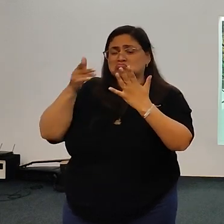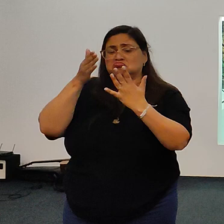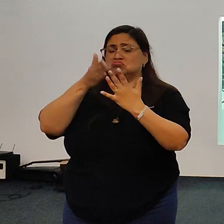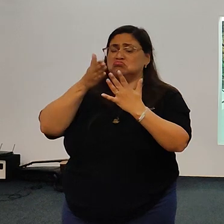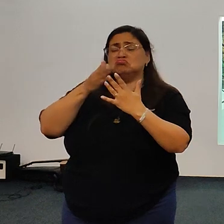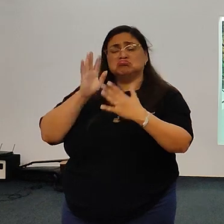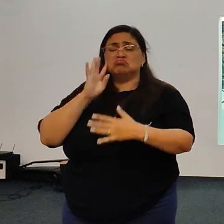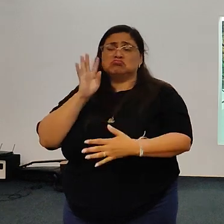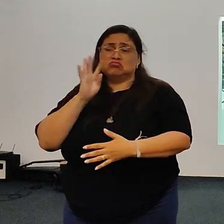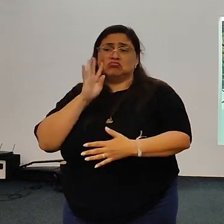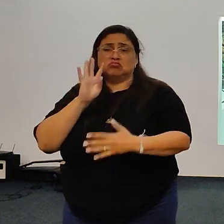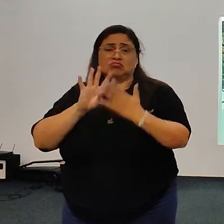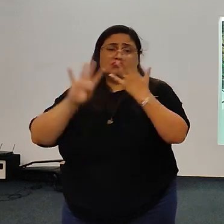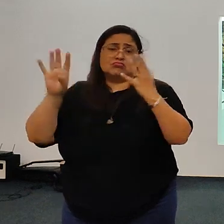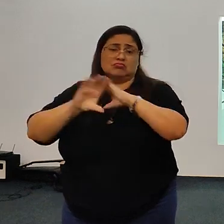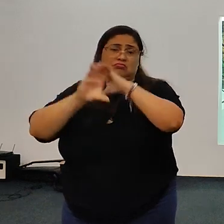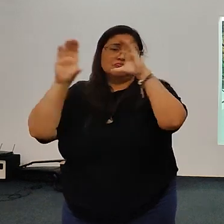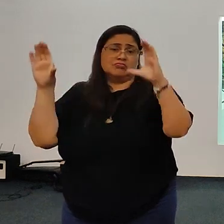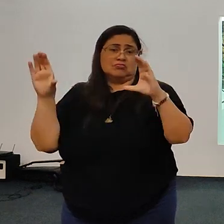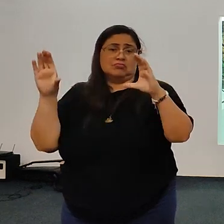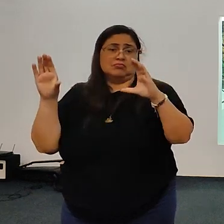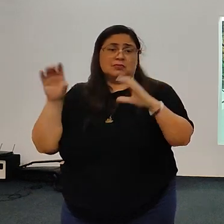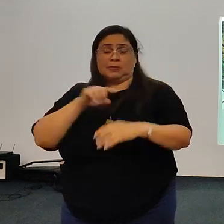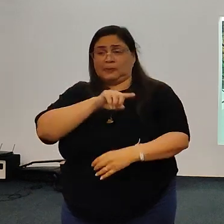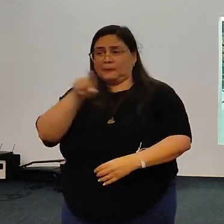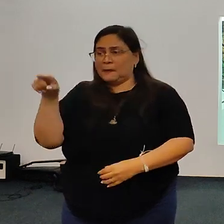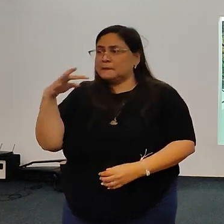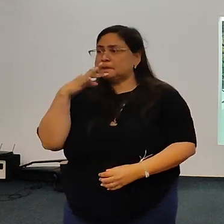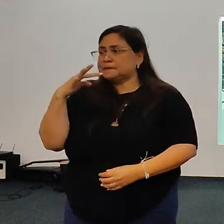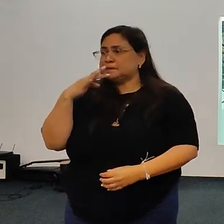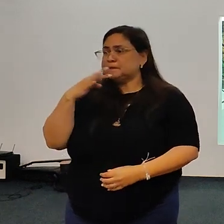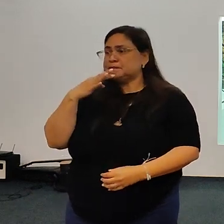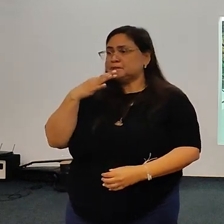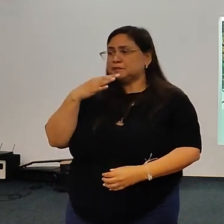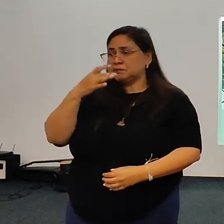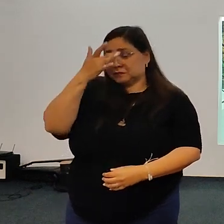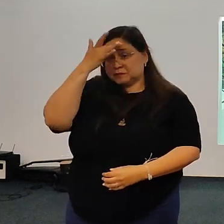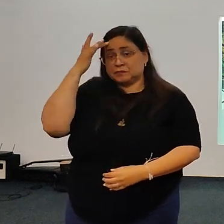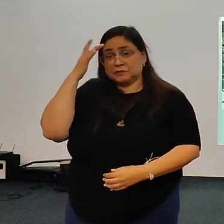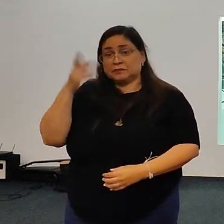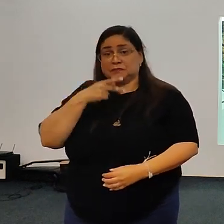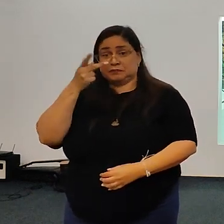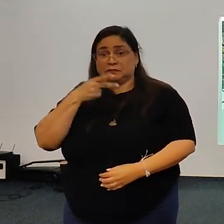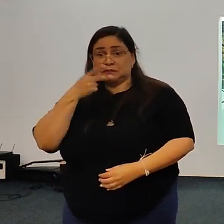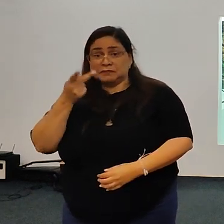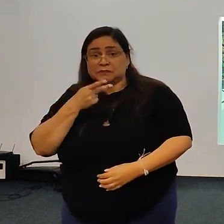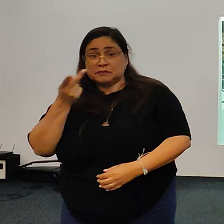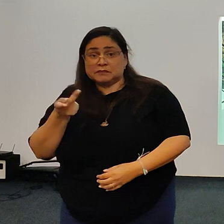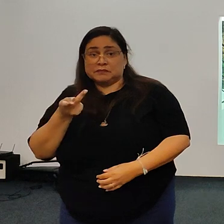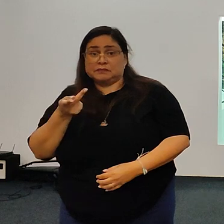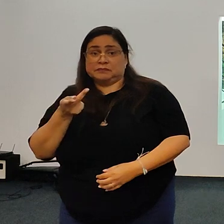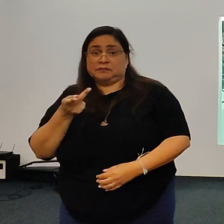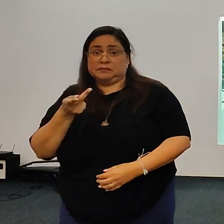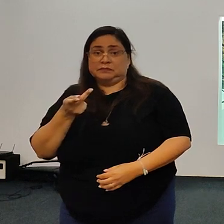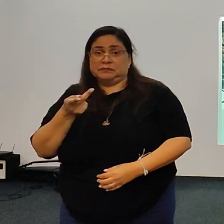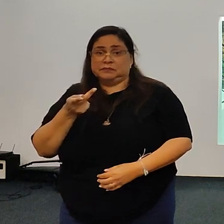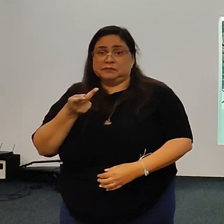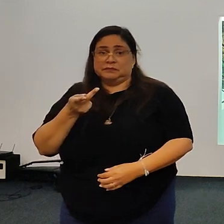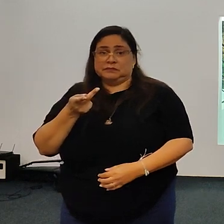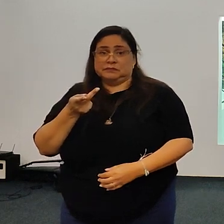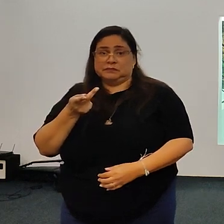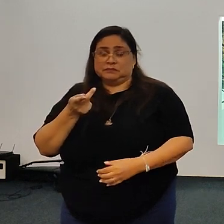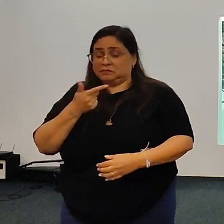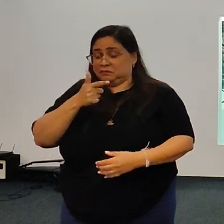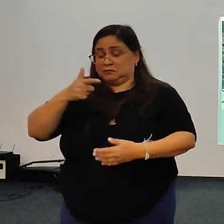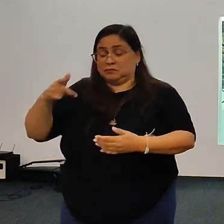local legal. Você conhece alguém que se auto-justifica? Essa é uma